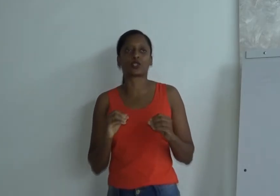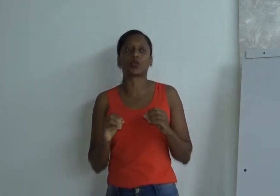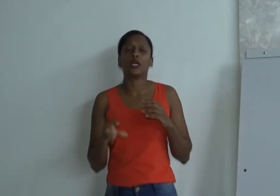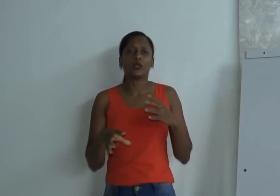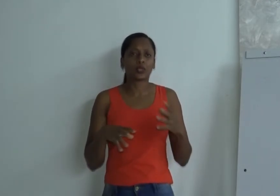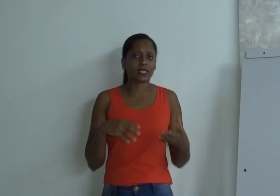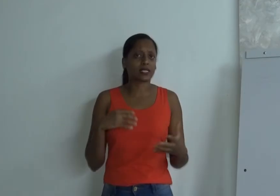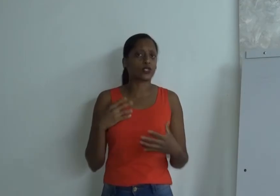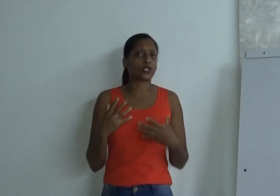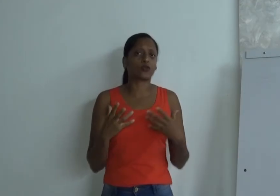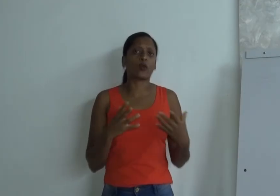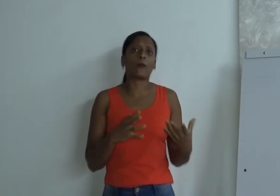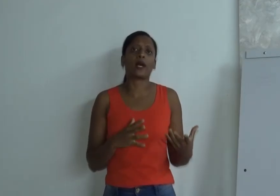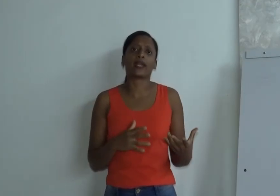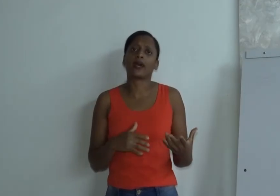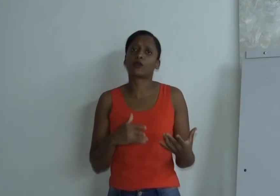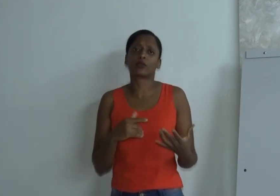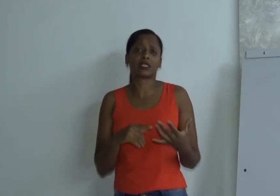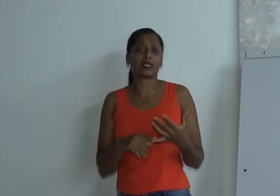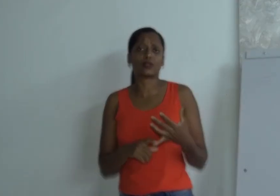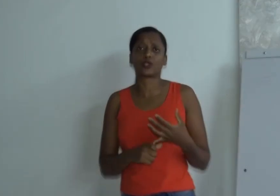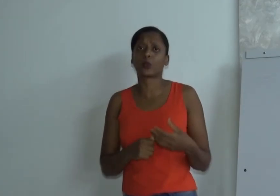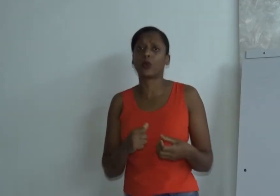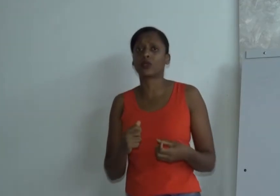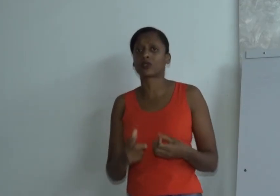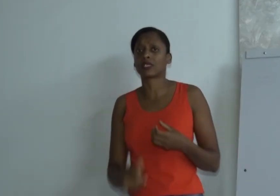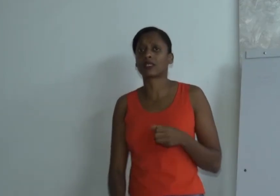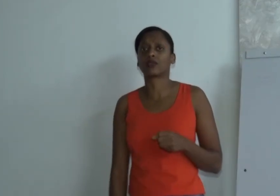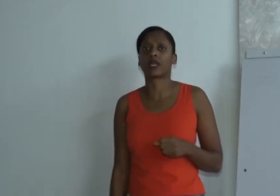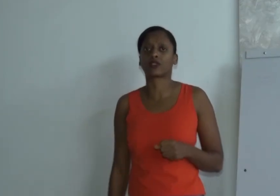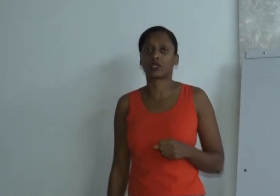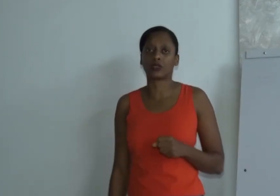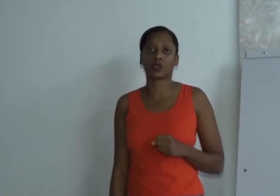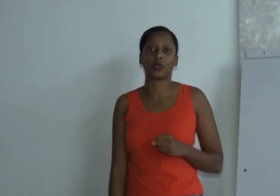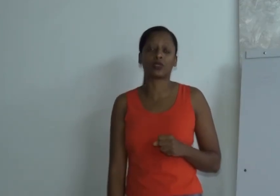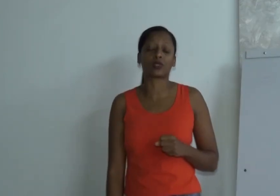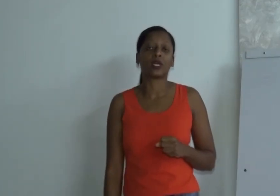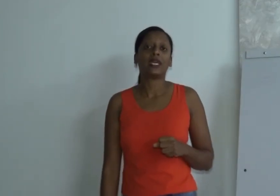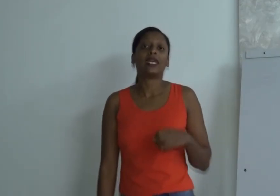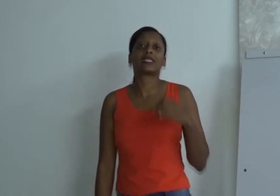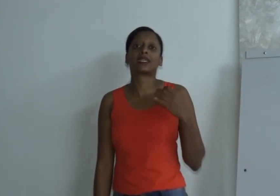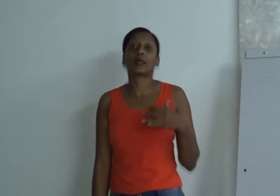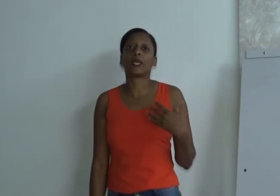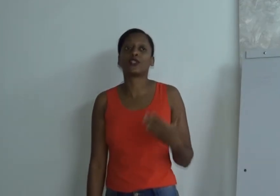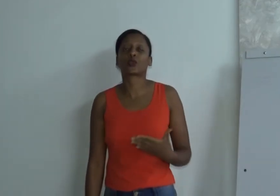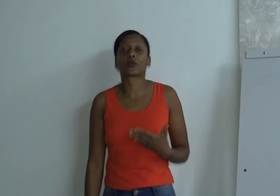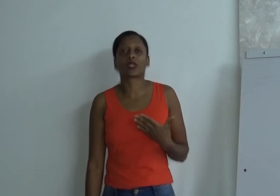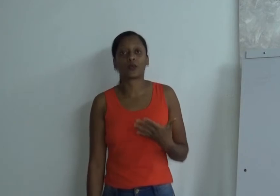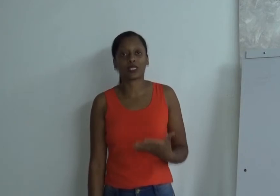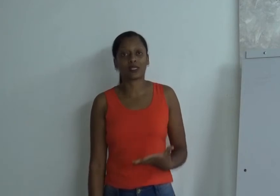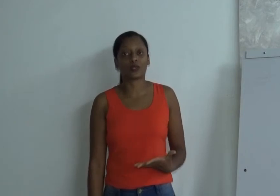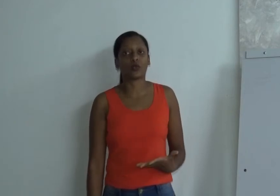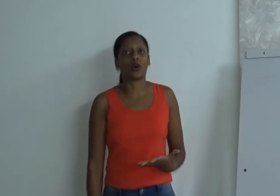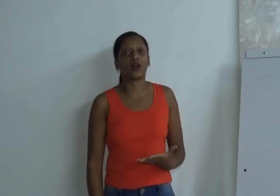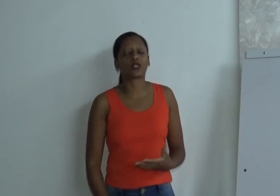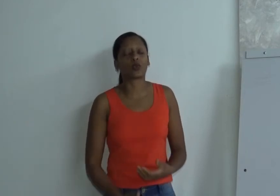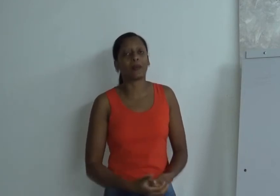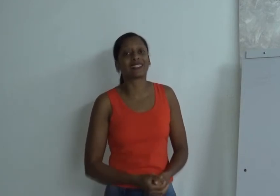rígido, do que se a gente for comparar com um tecido adiposo, um tecido cartilaginoso. Exatamente porque o tecido ósseo, a